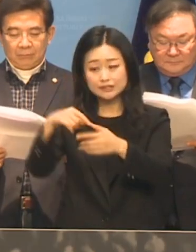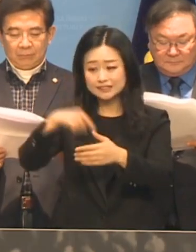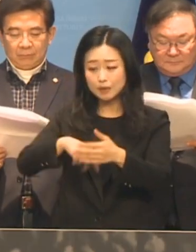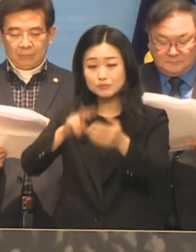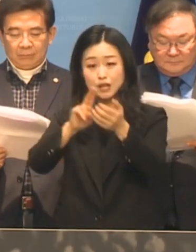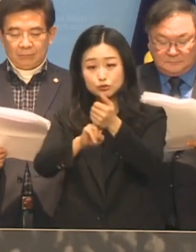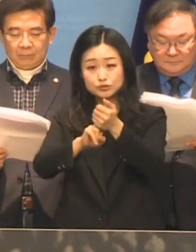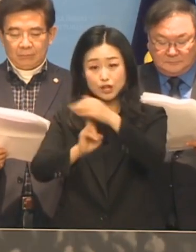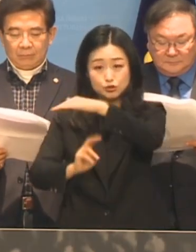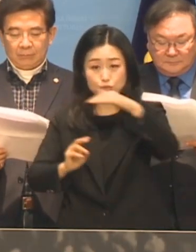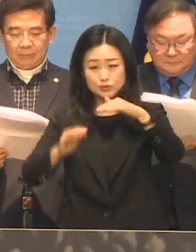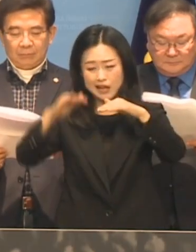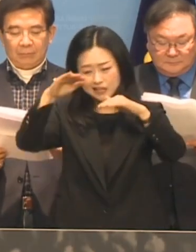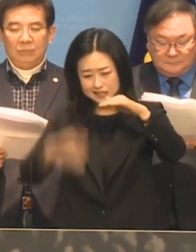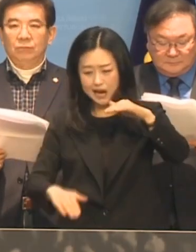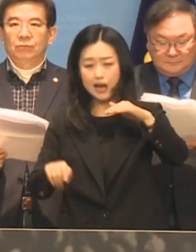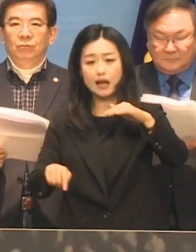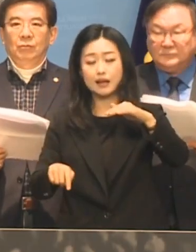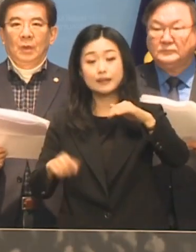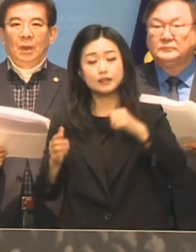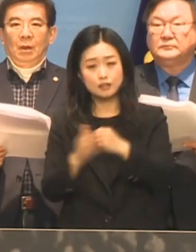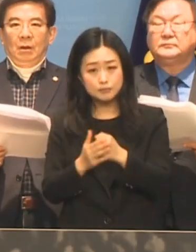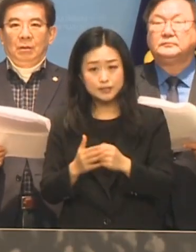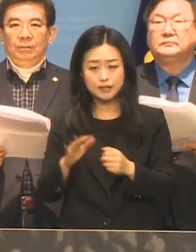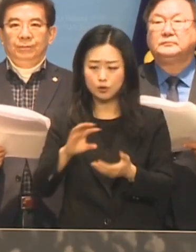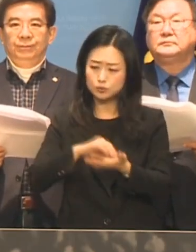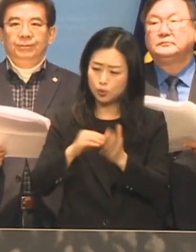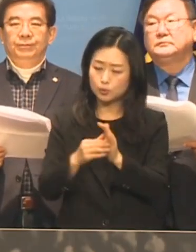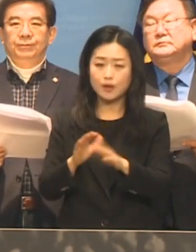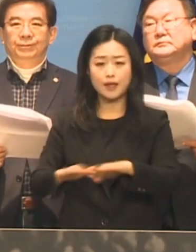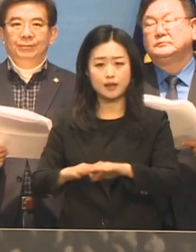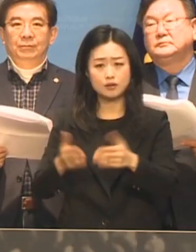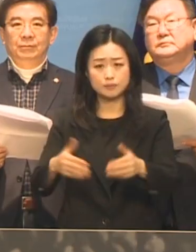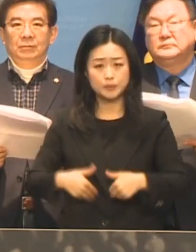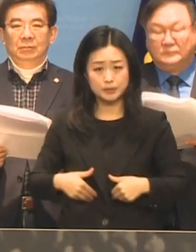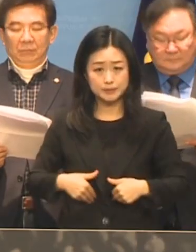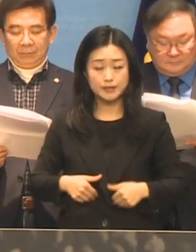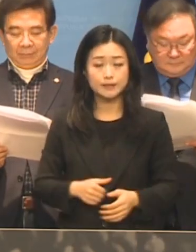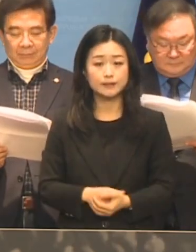잠재 성장률을 하회하는 상황에서 적절한 대책이 아닙니다.